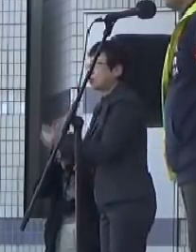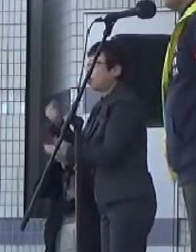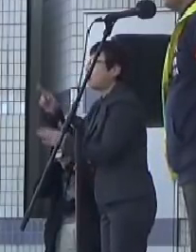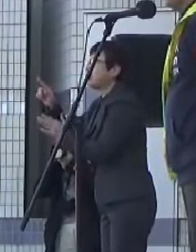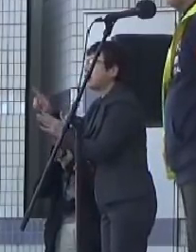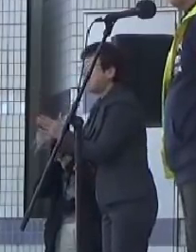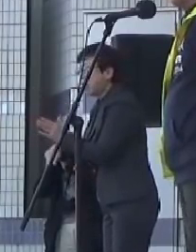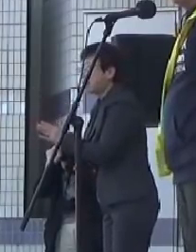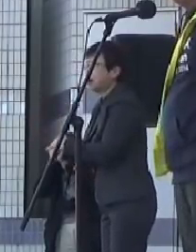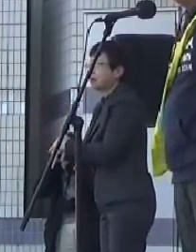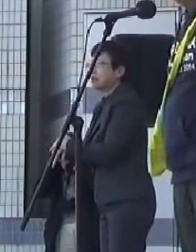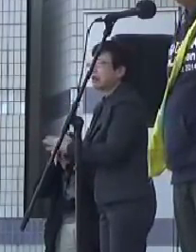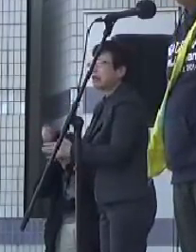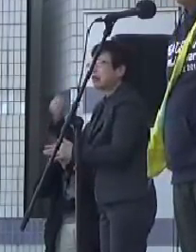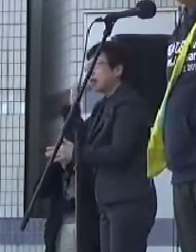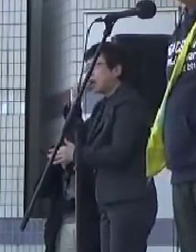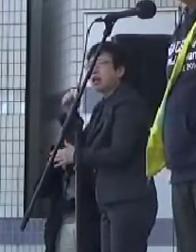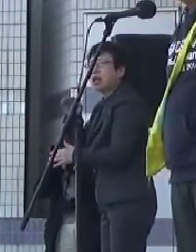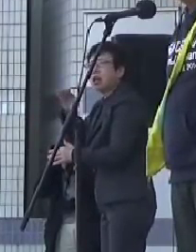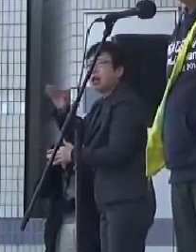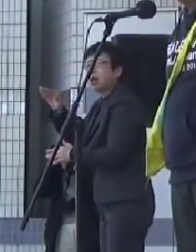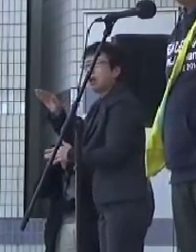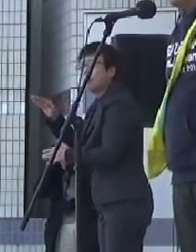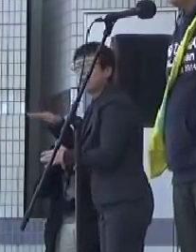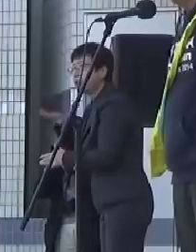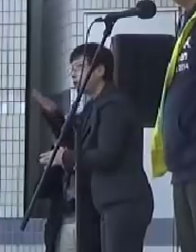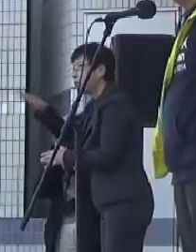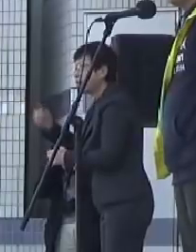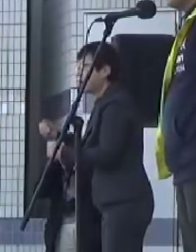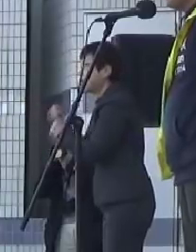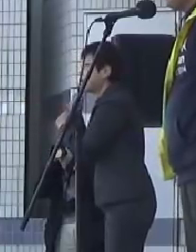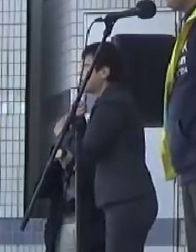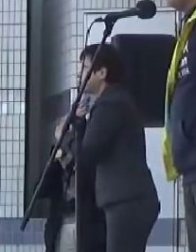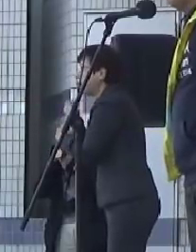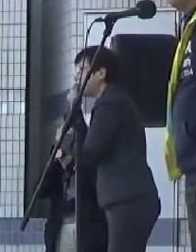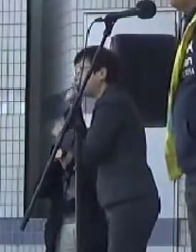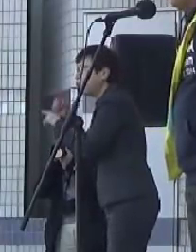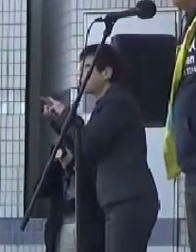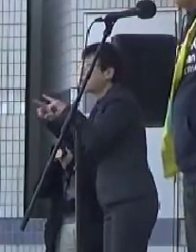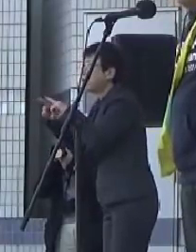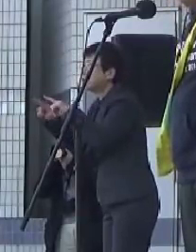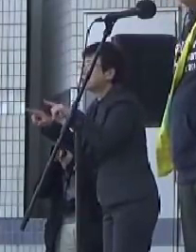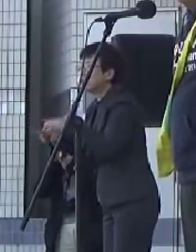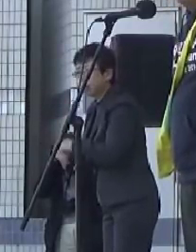たら誰もがみんな逃げたいと思うんです。